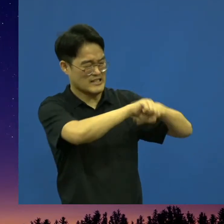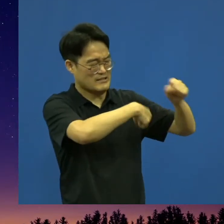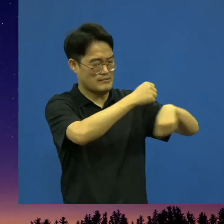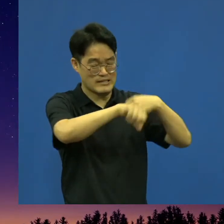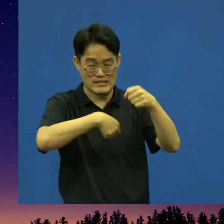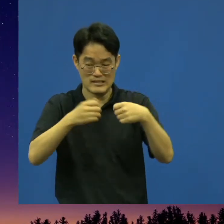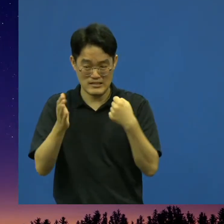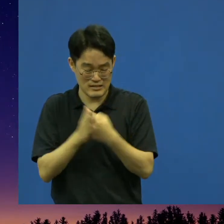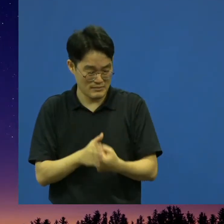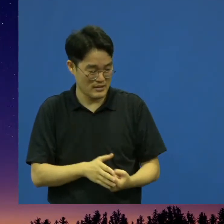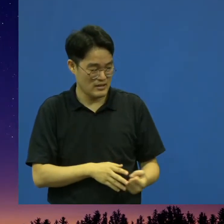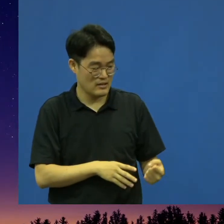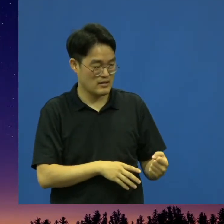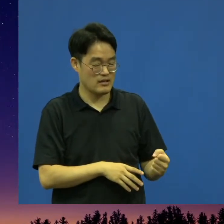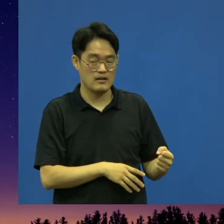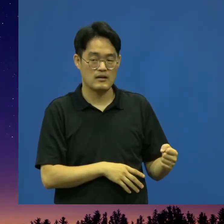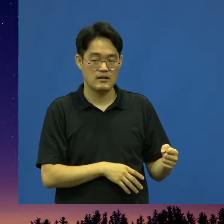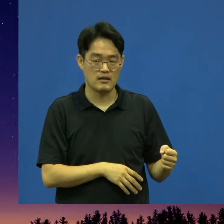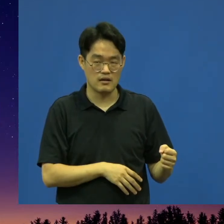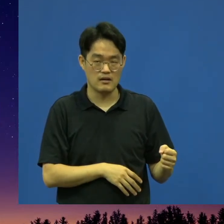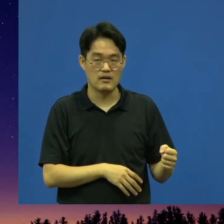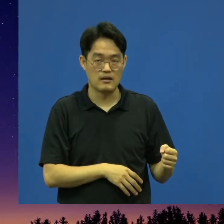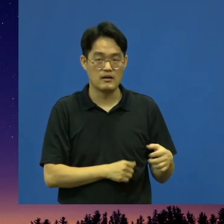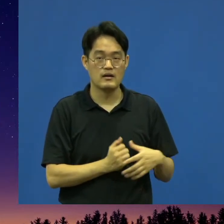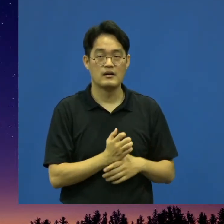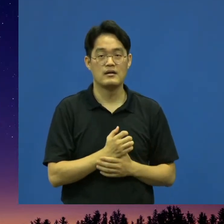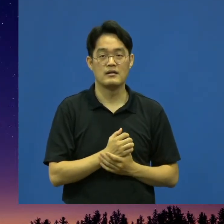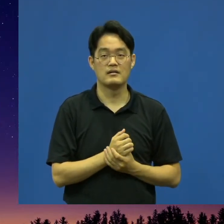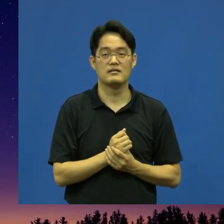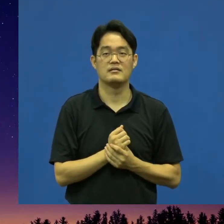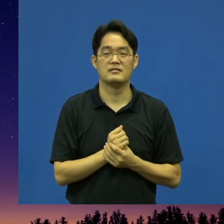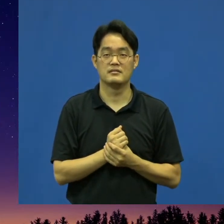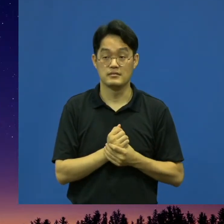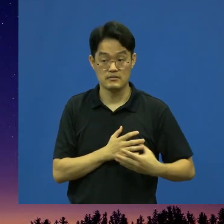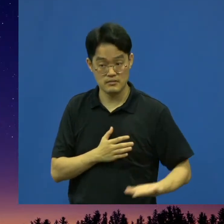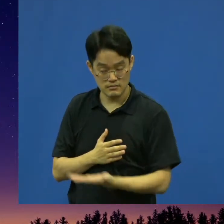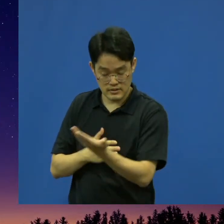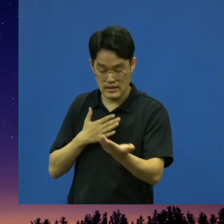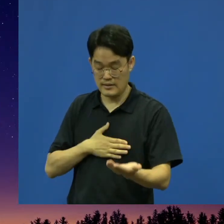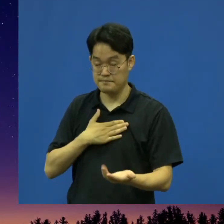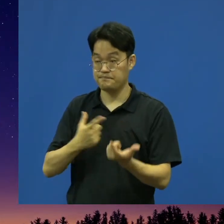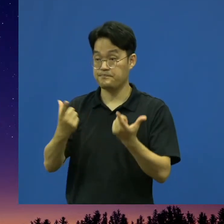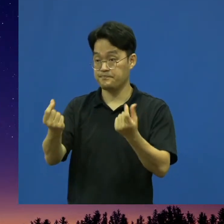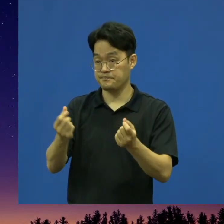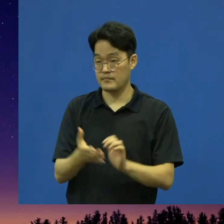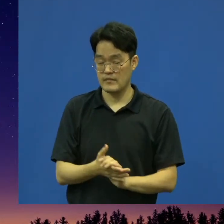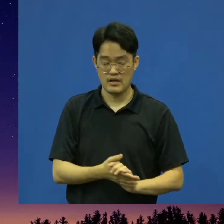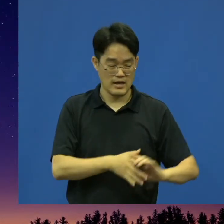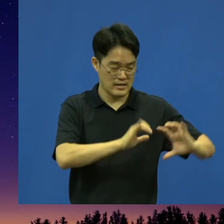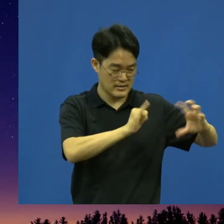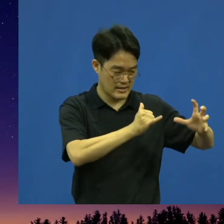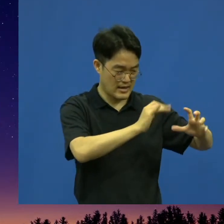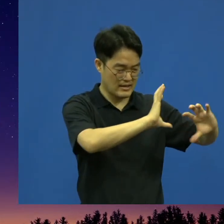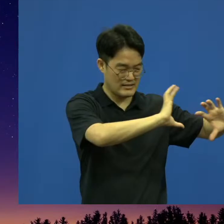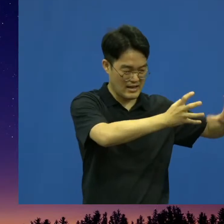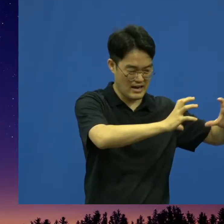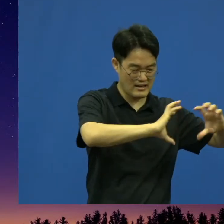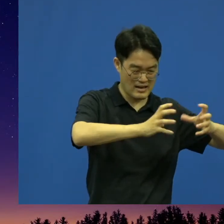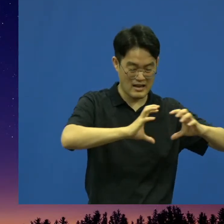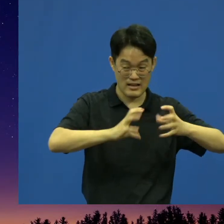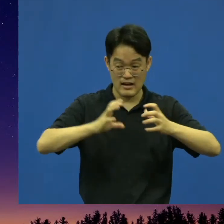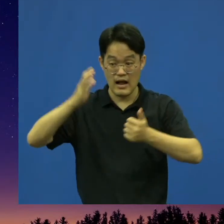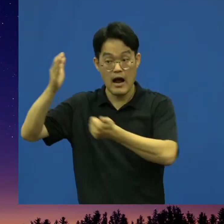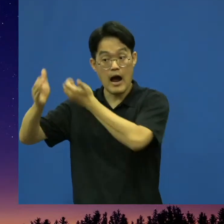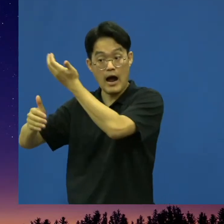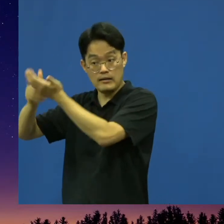나쁜 짓만 한다, 이런 말은 절대로 아니에요. 여러분이 아시는 것처럼 세상 나라는 하나님이